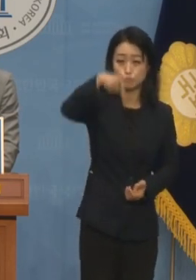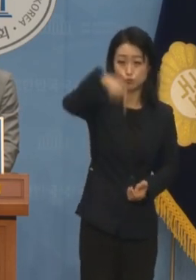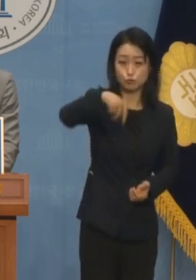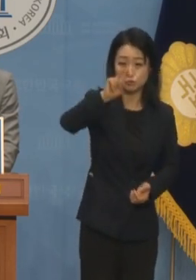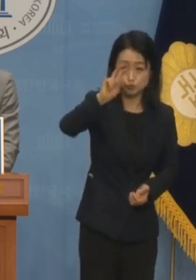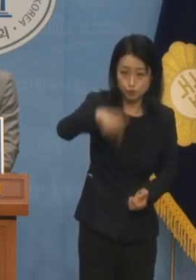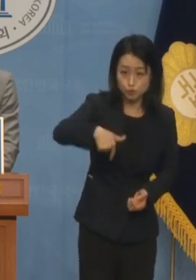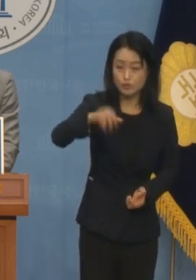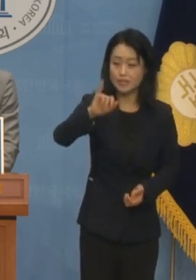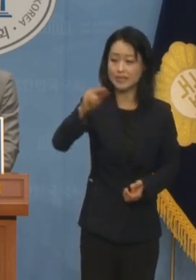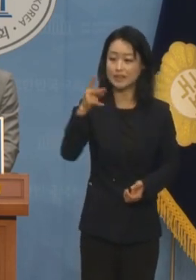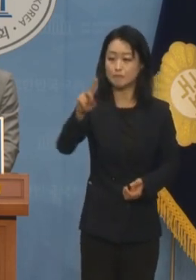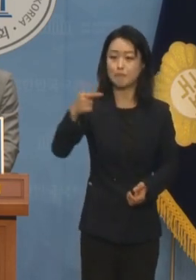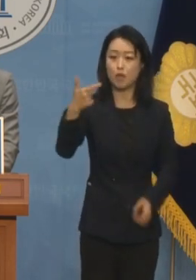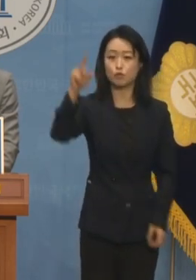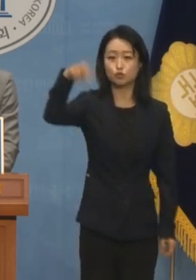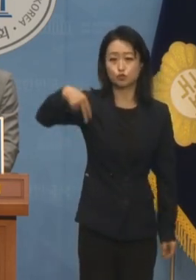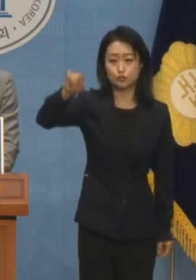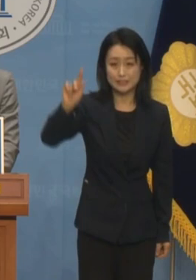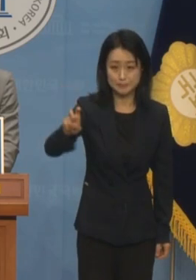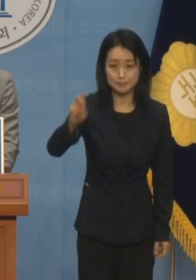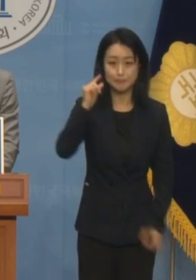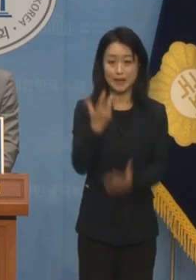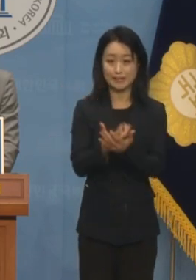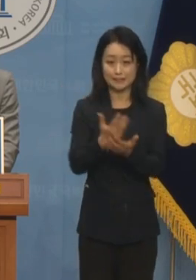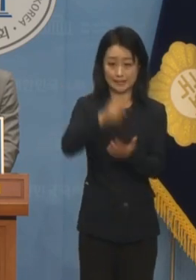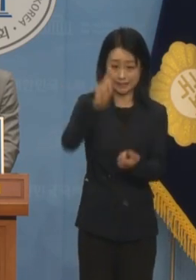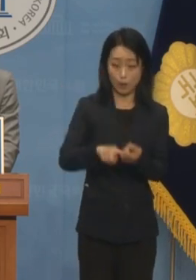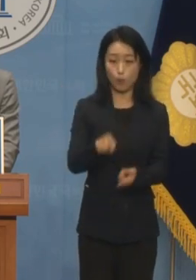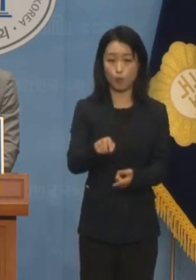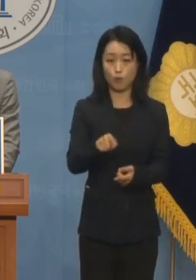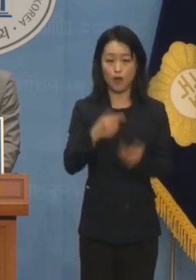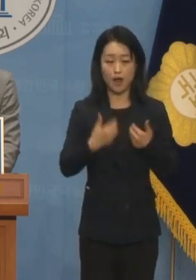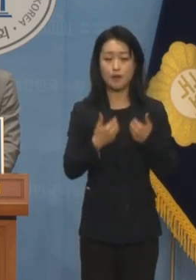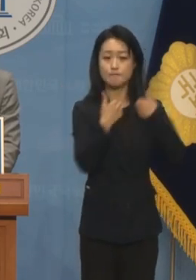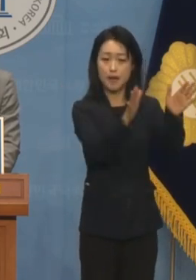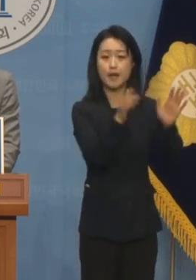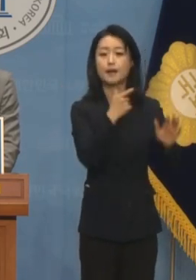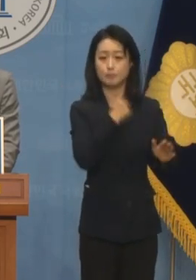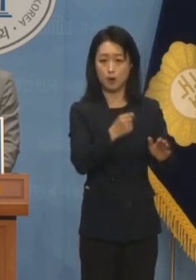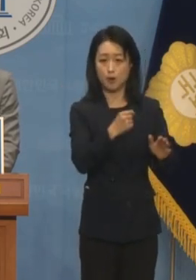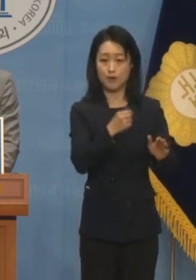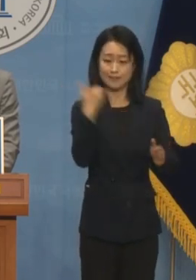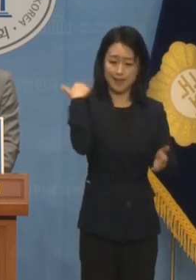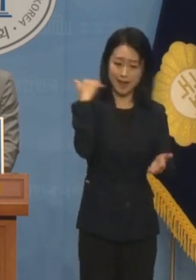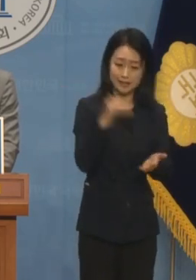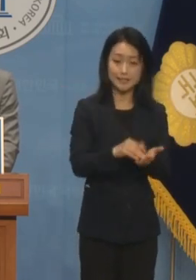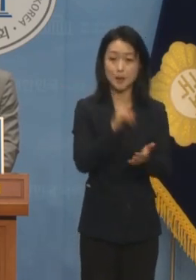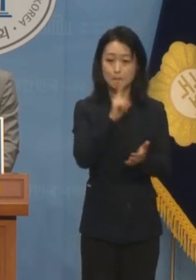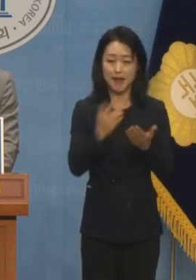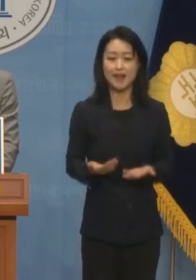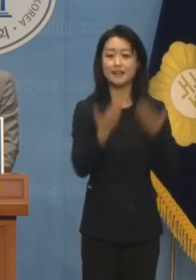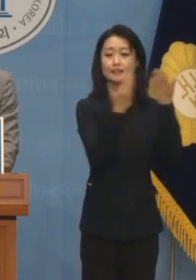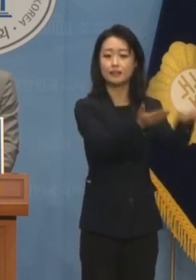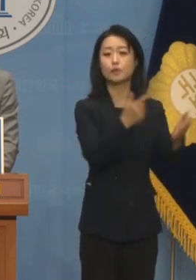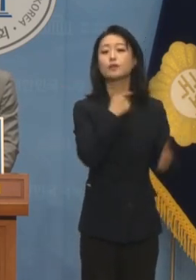인면수십, 인면수심, 정부 여당의 당대표로 나서는 한동훈 후보에게 다시